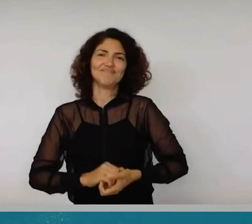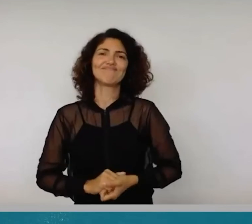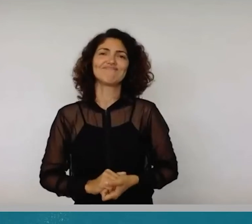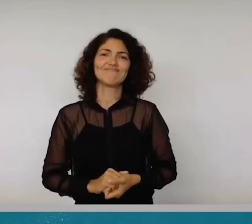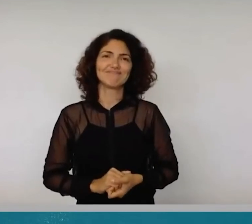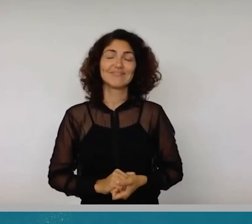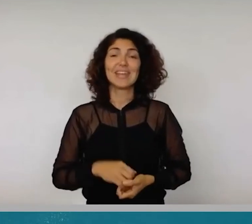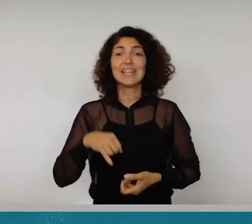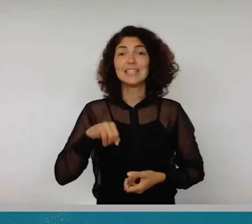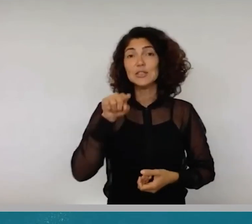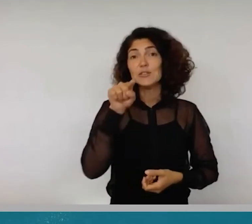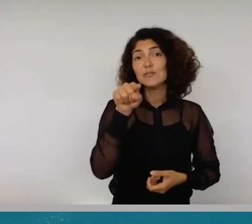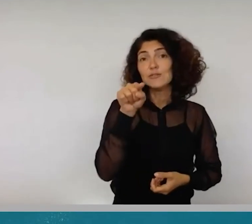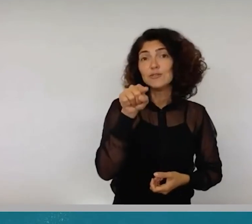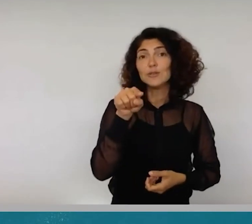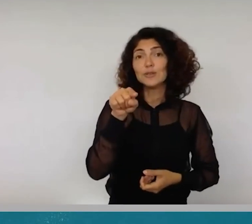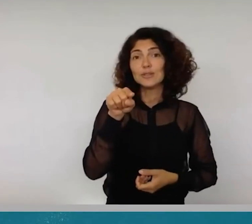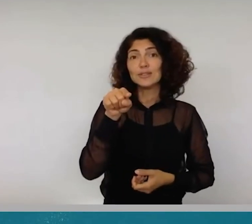sua pequenez.